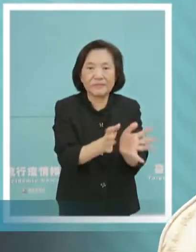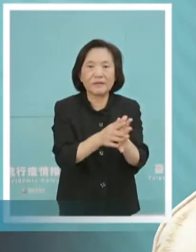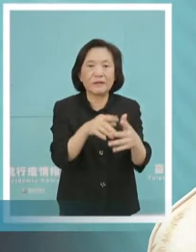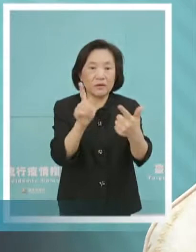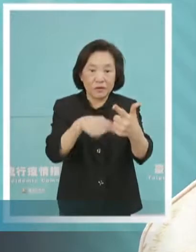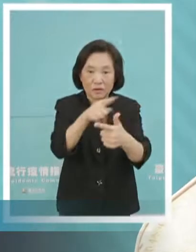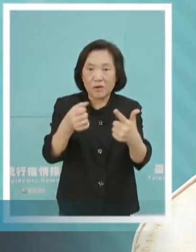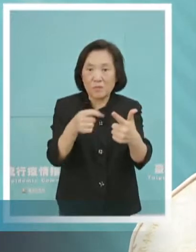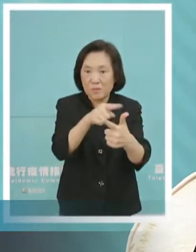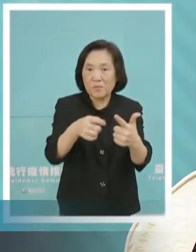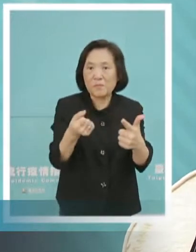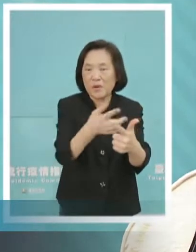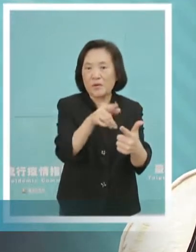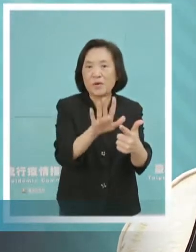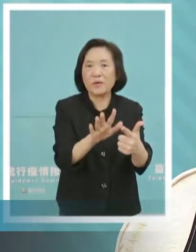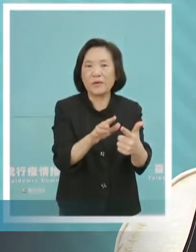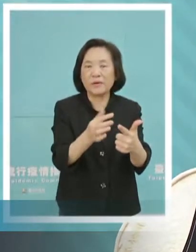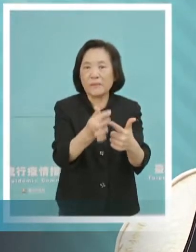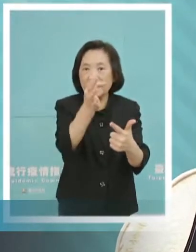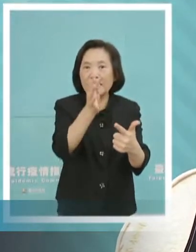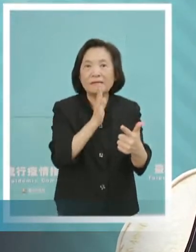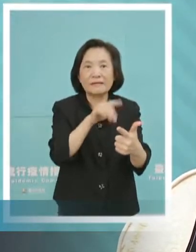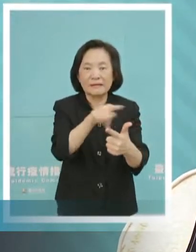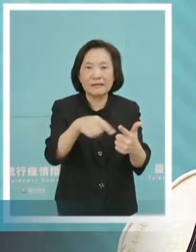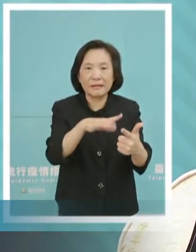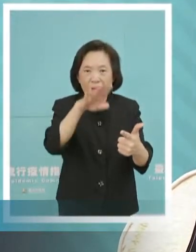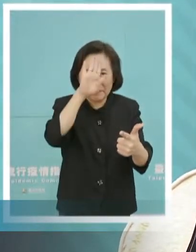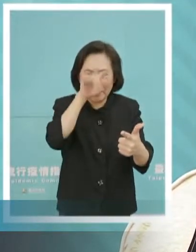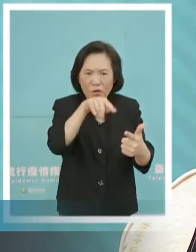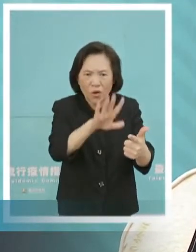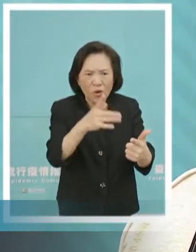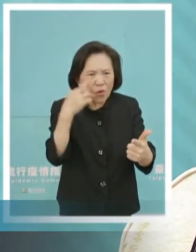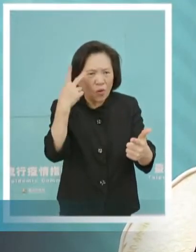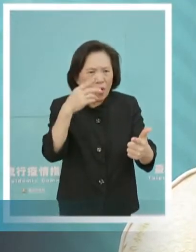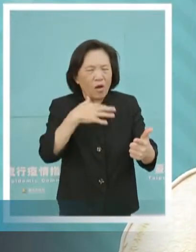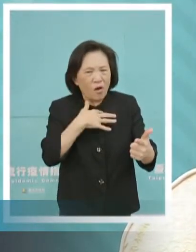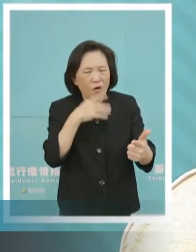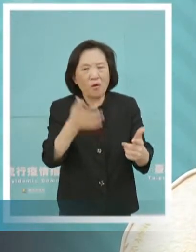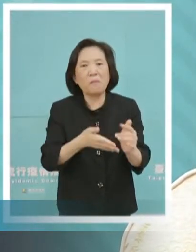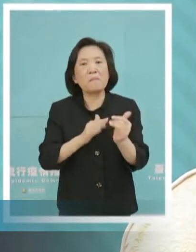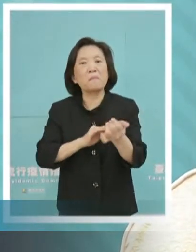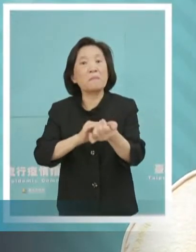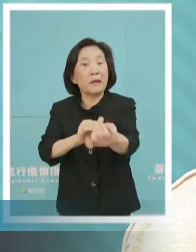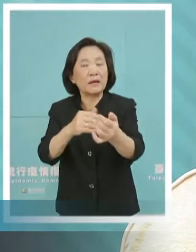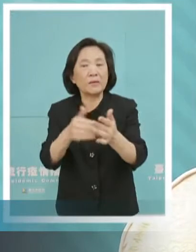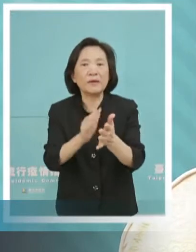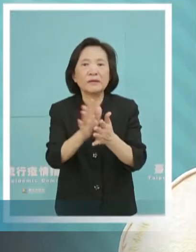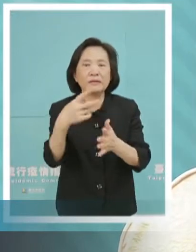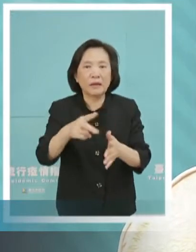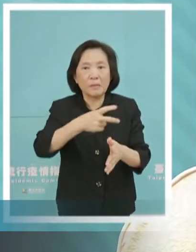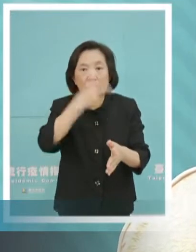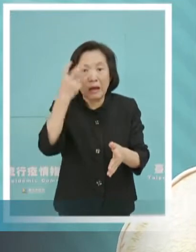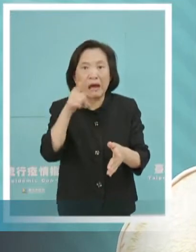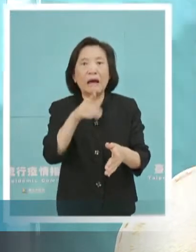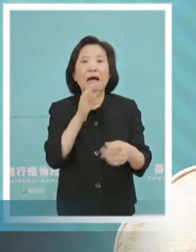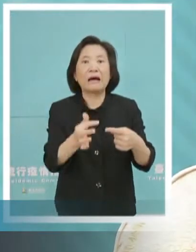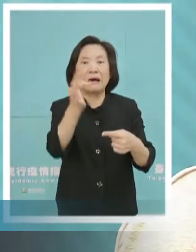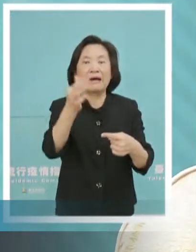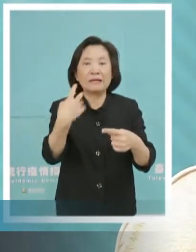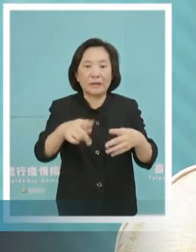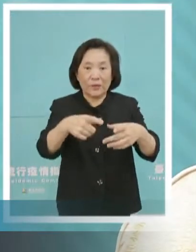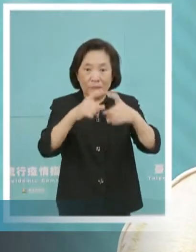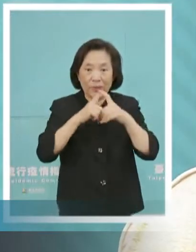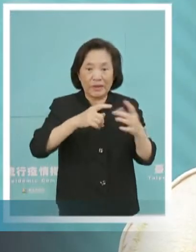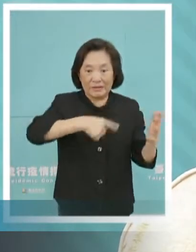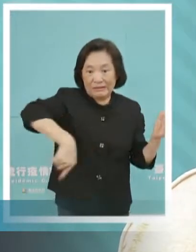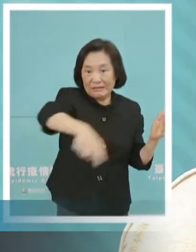染了，那当然第一个是因为有人有症状被送去医院，确诊以后再倒过来把整个机构里面全部做